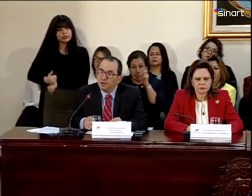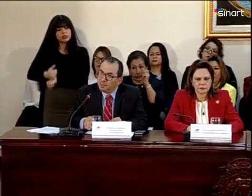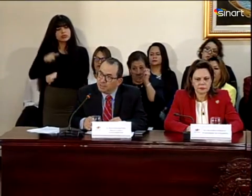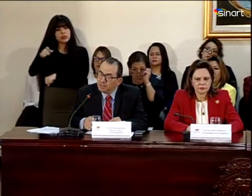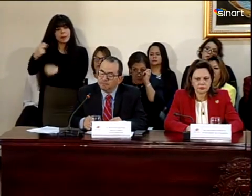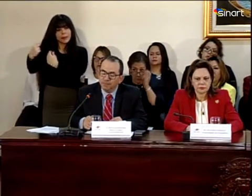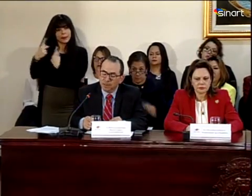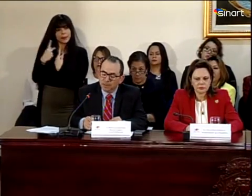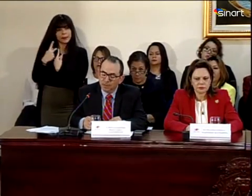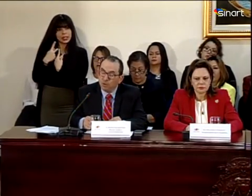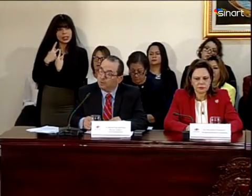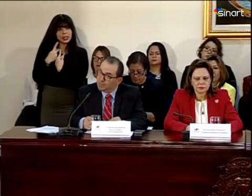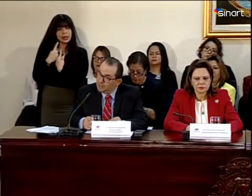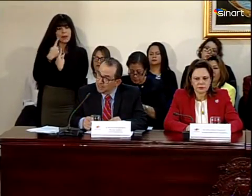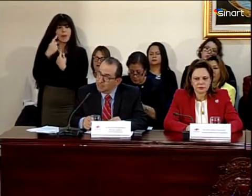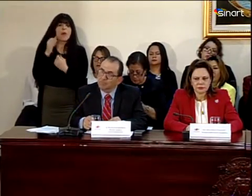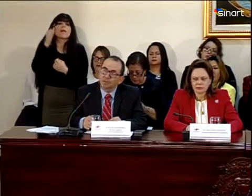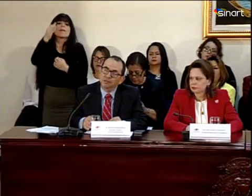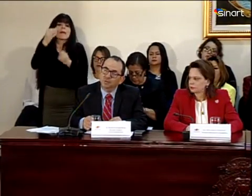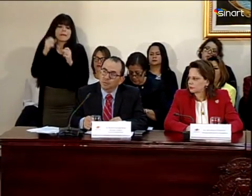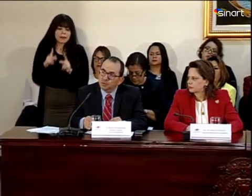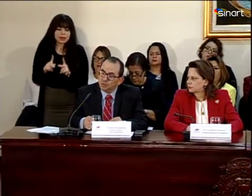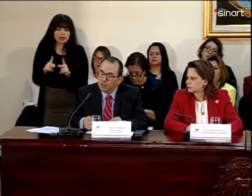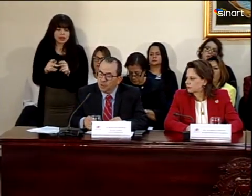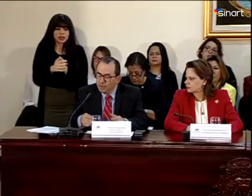que permiten